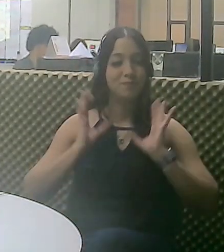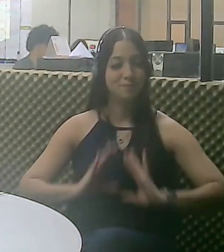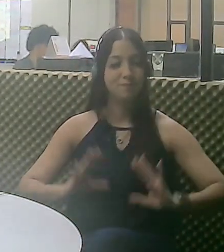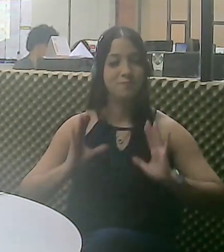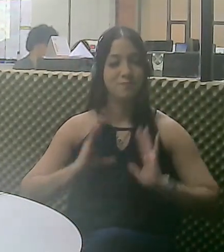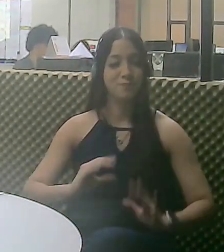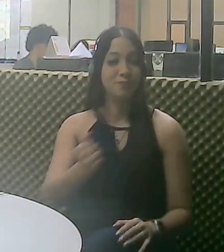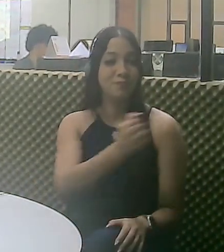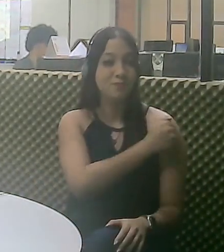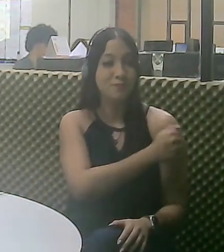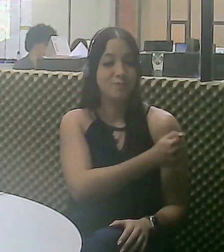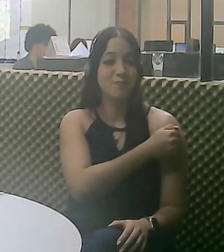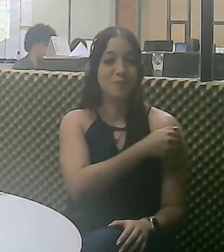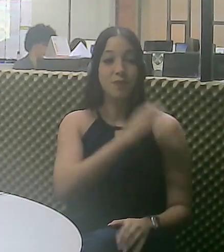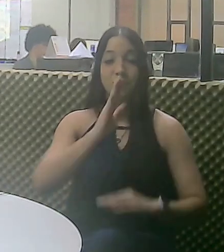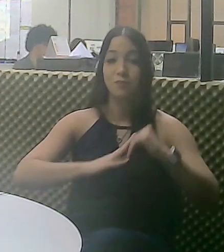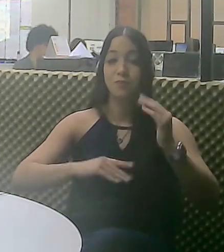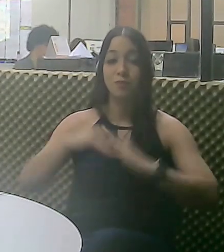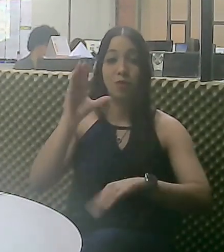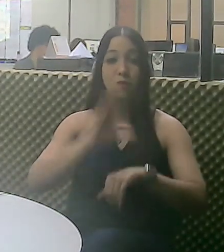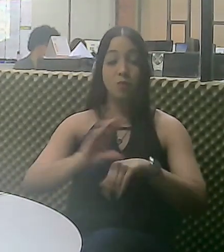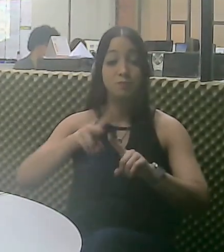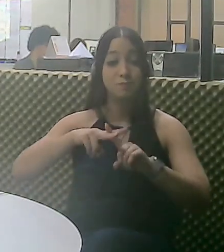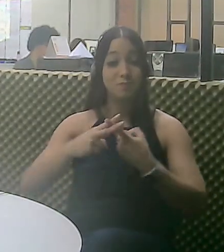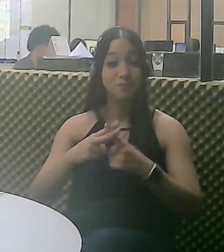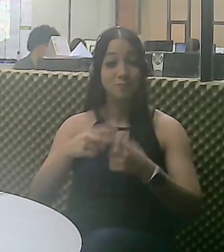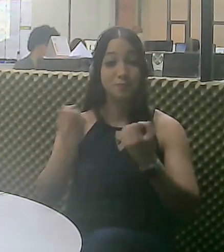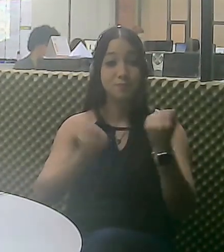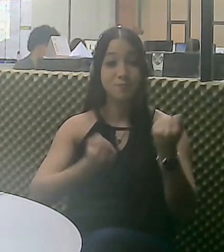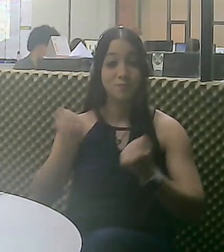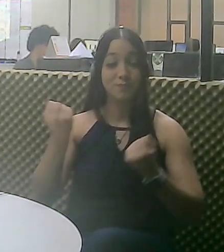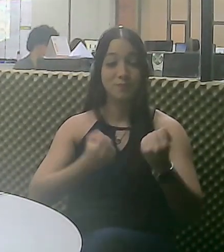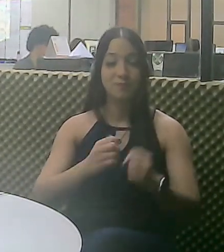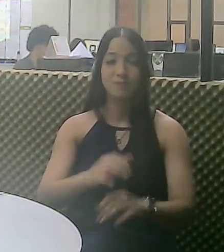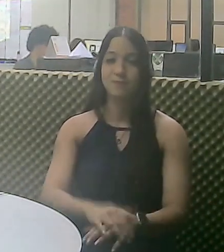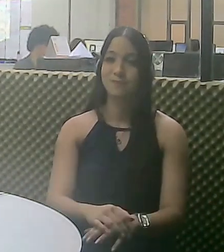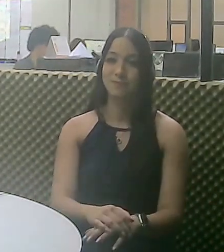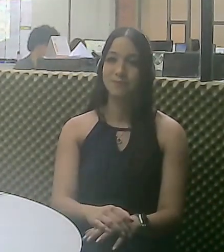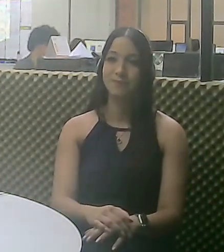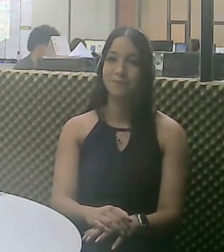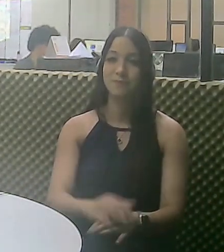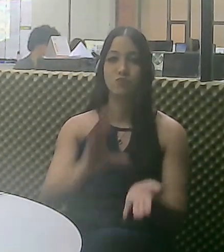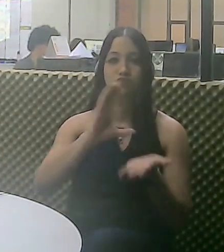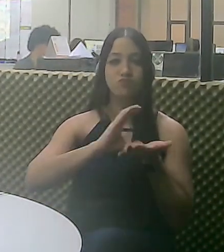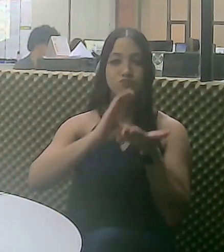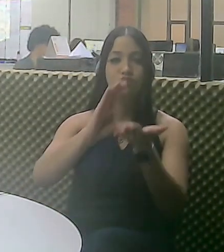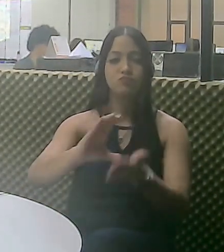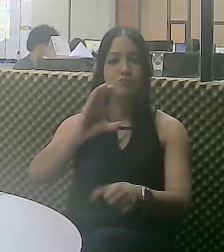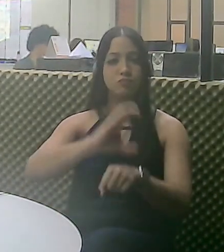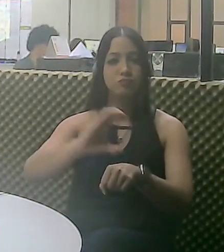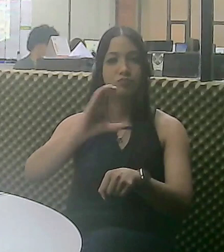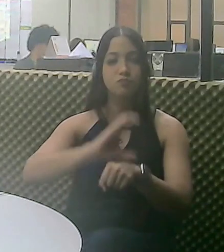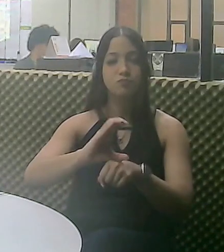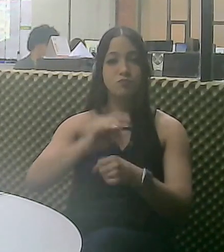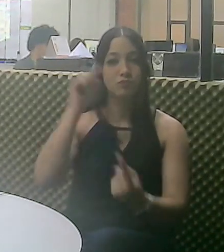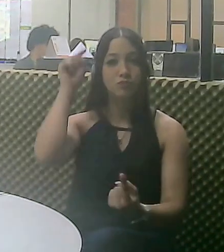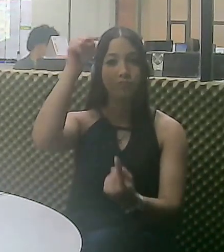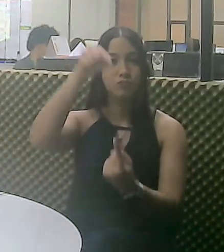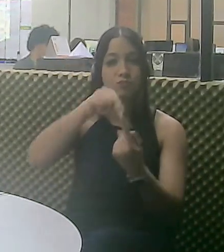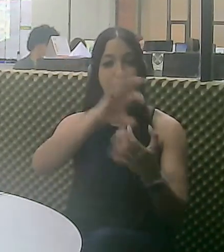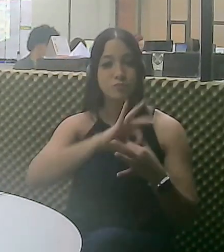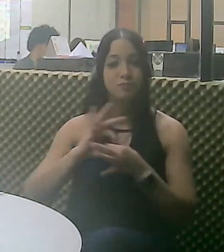com alunos dos cursos profissionalizantes de mecânica automotiva Investindo na capacitação e buscando